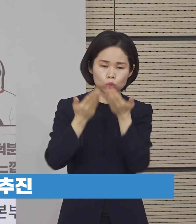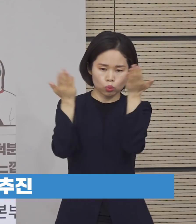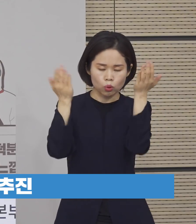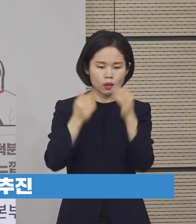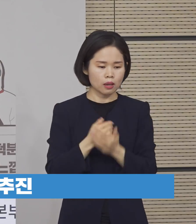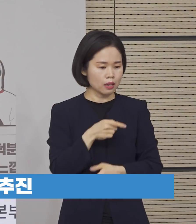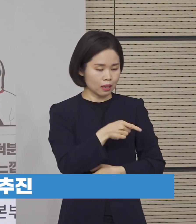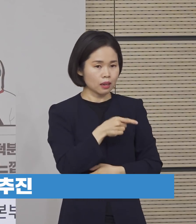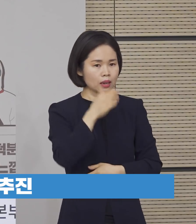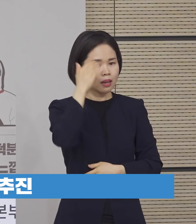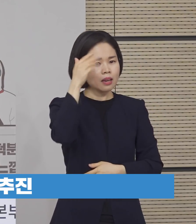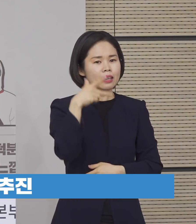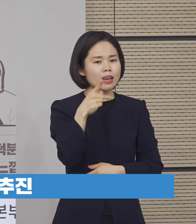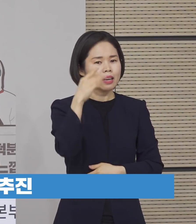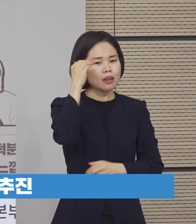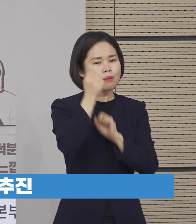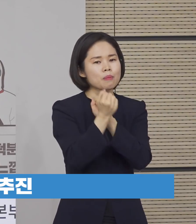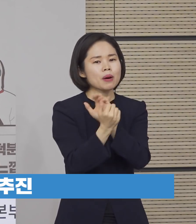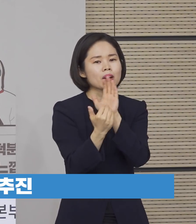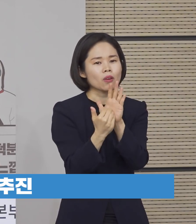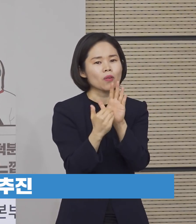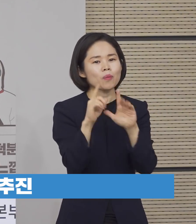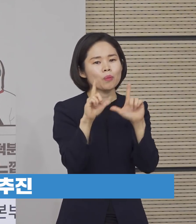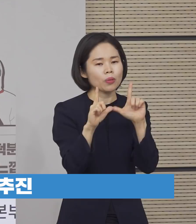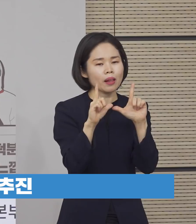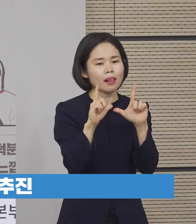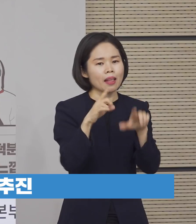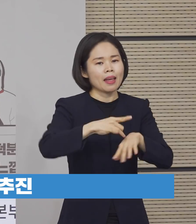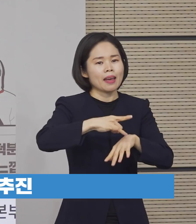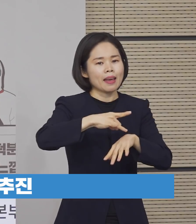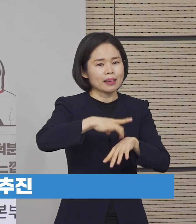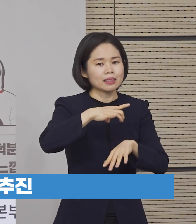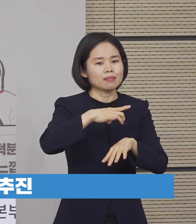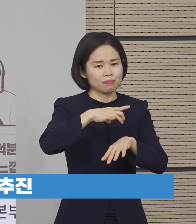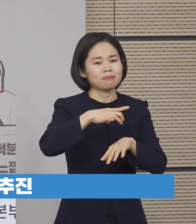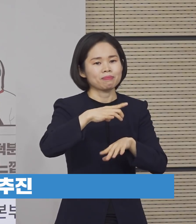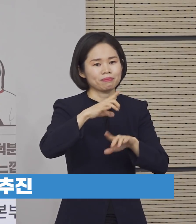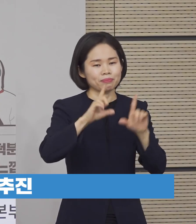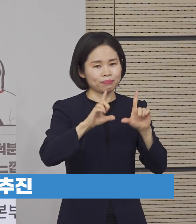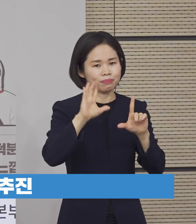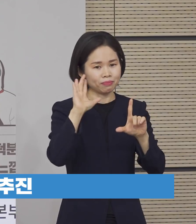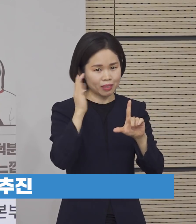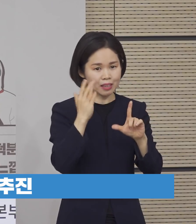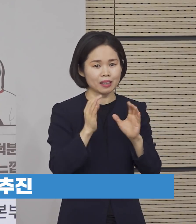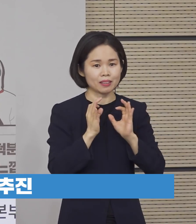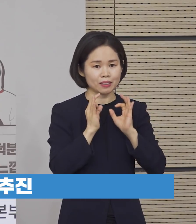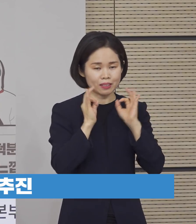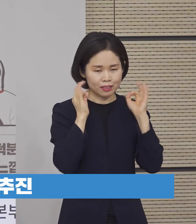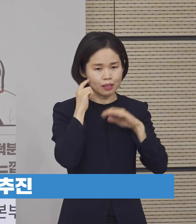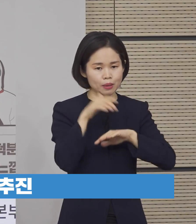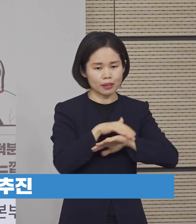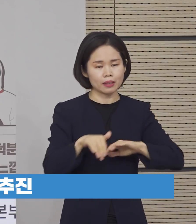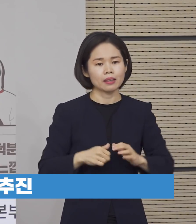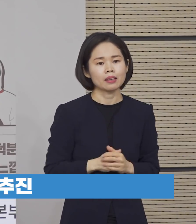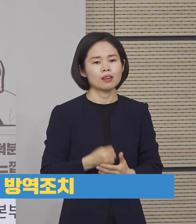등 생활치료센터가 K-방역 모델의 핵심으로 작동할 수 있도록 할